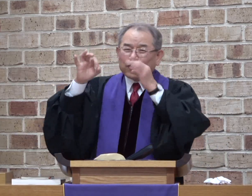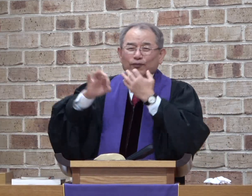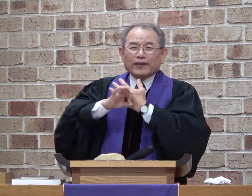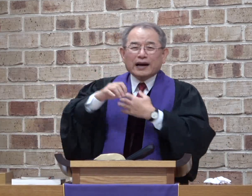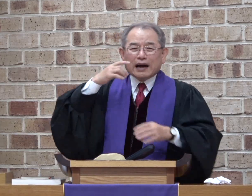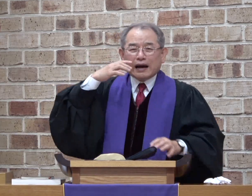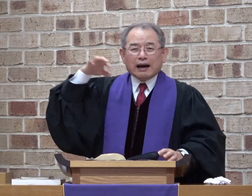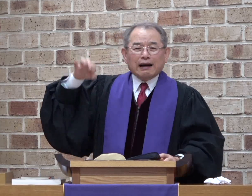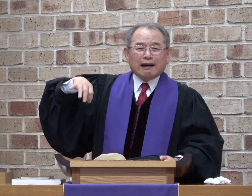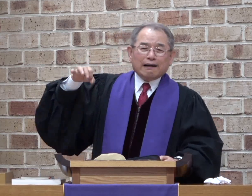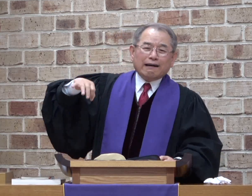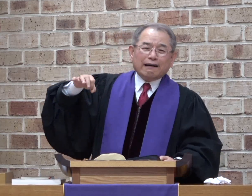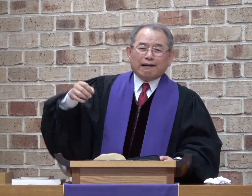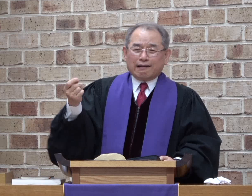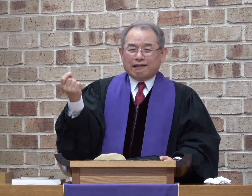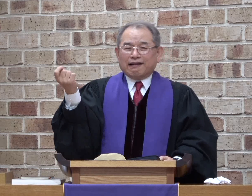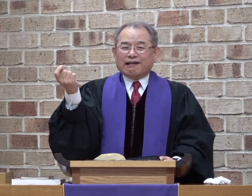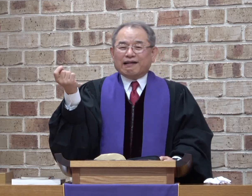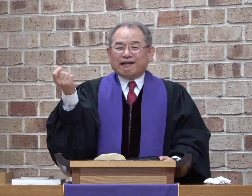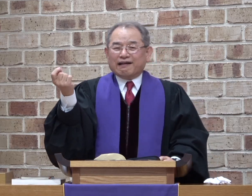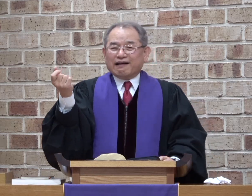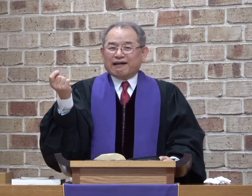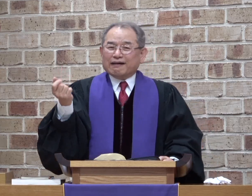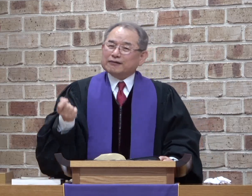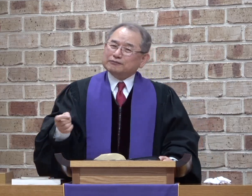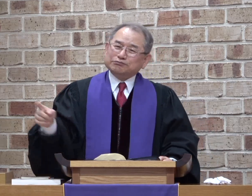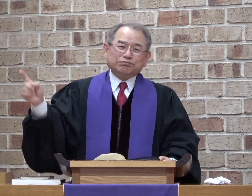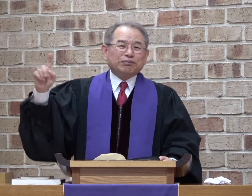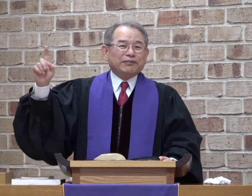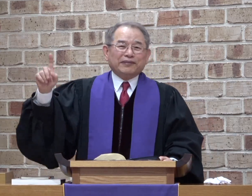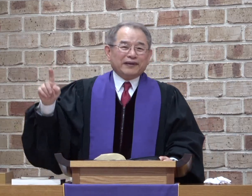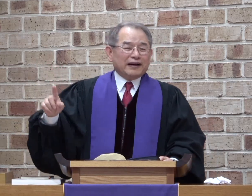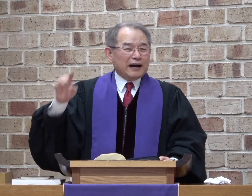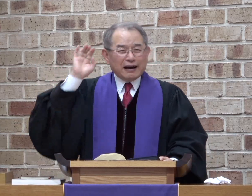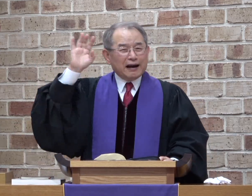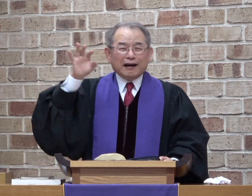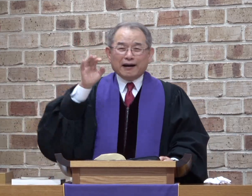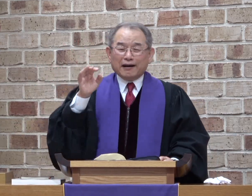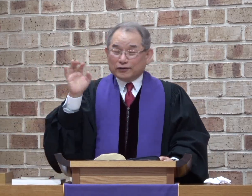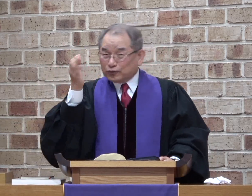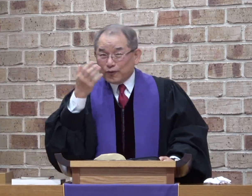보면은 정말 조그맣고 보잘것없는 장소이지만